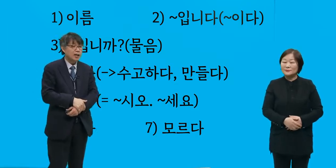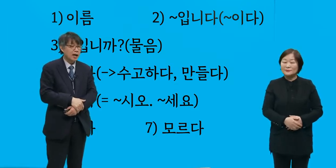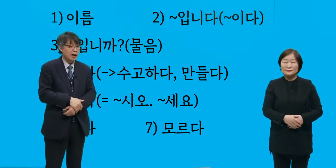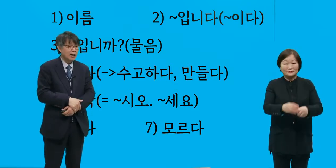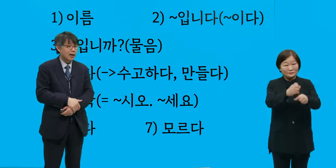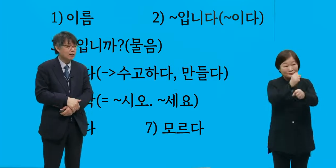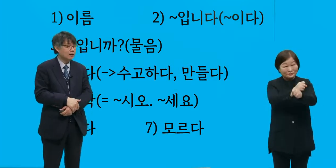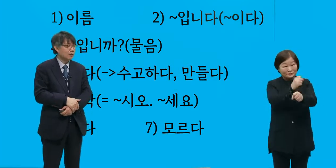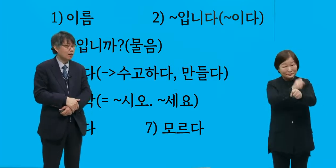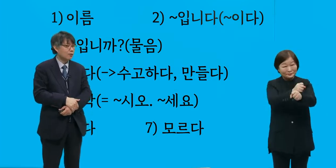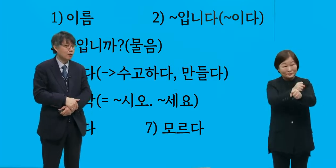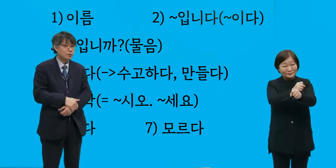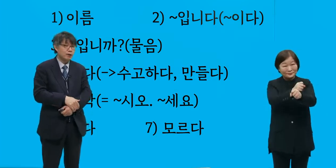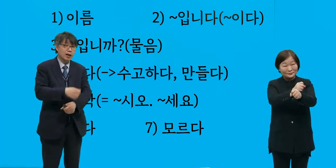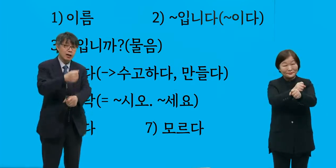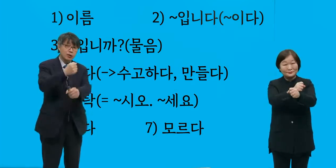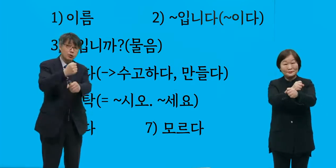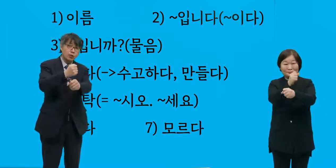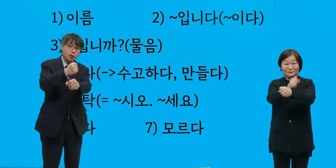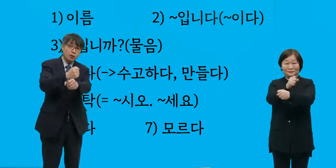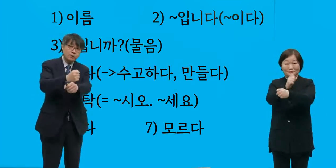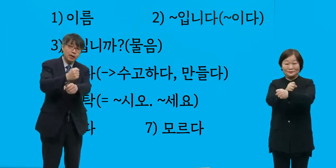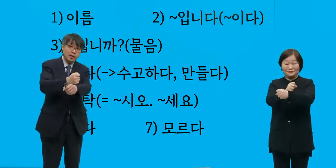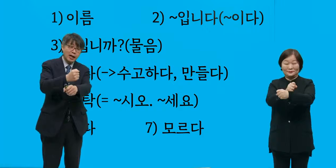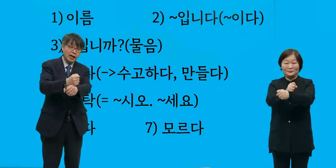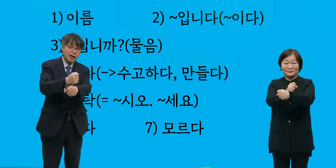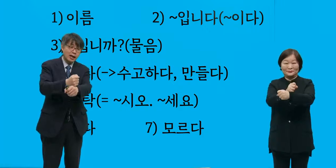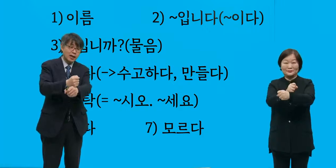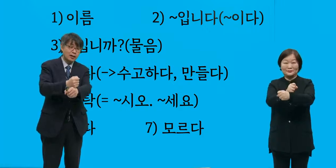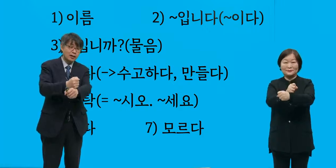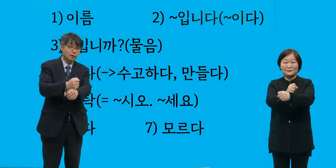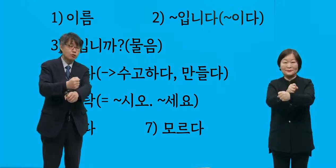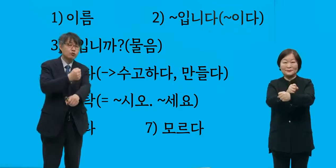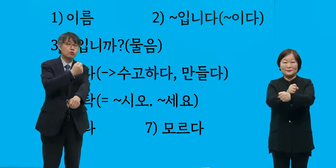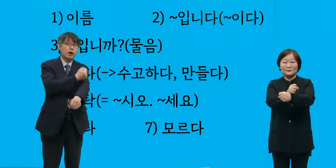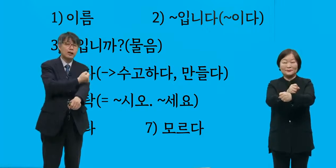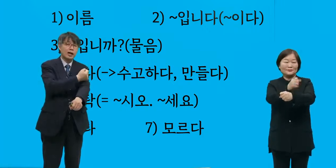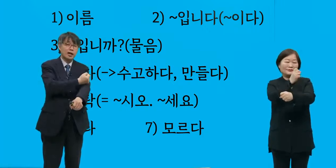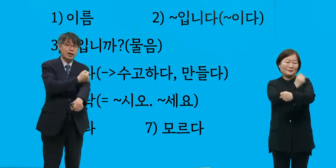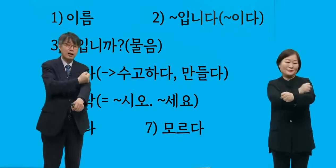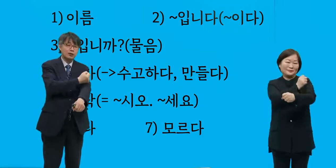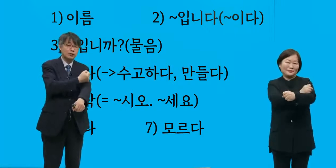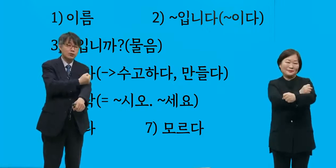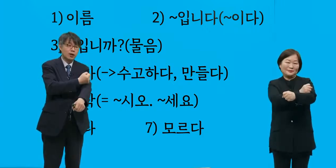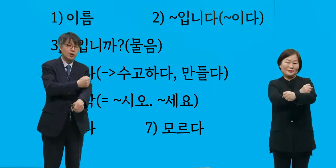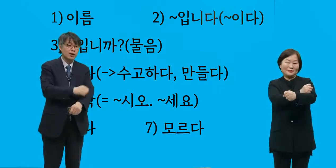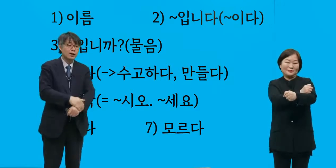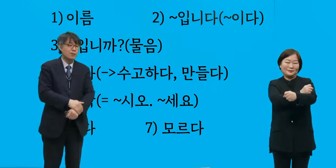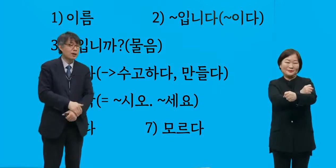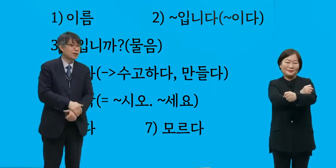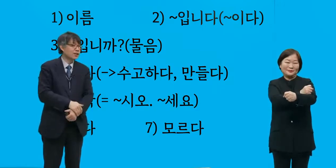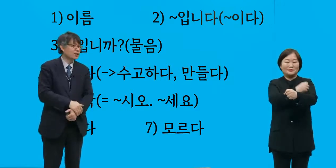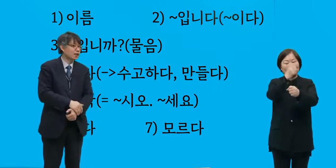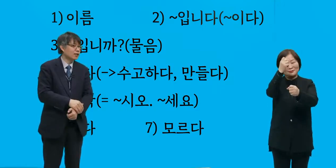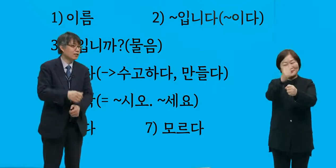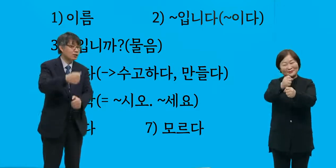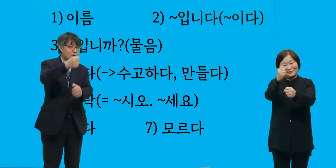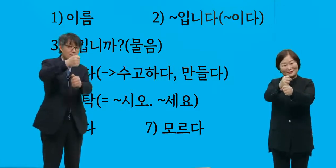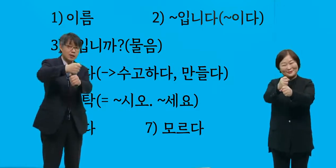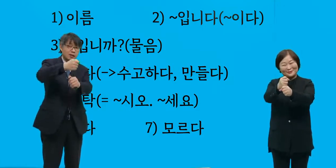하다. 자, 배웠습니다. 손목을 치면 하다. 수고하다. 수고하다. 만들다는 어떻게 한다고요?